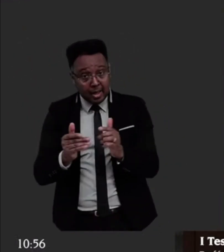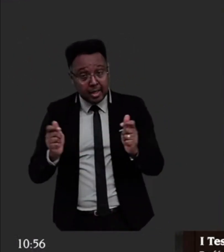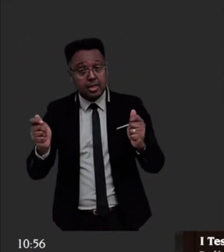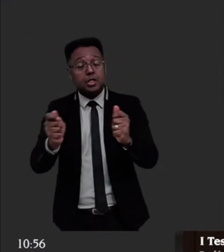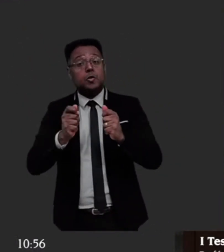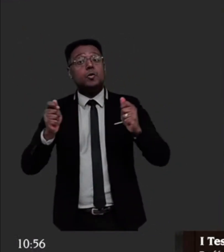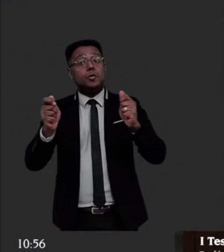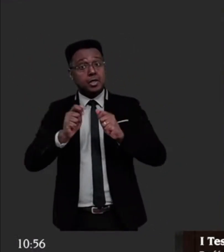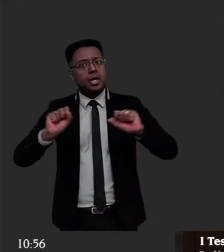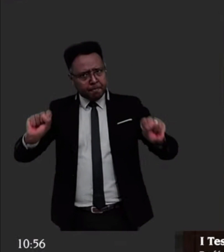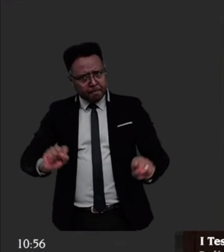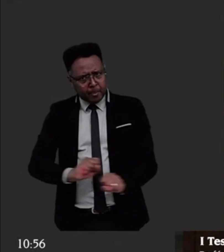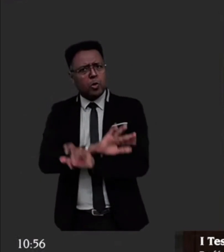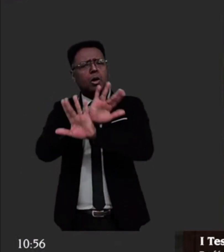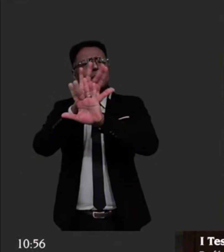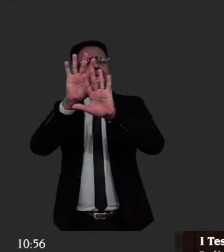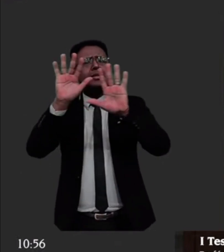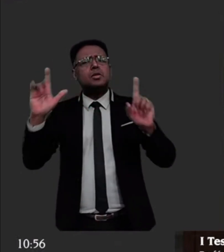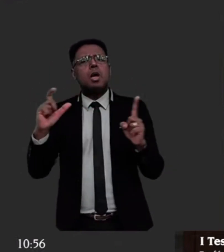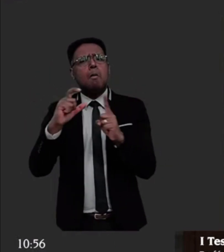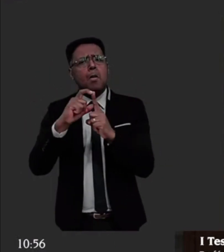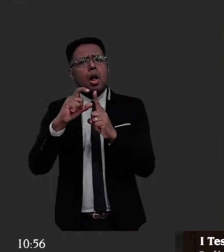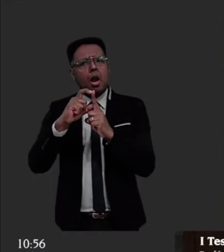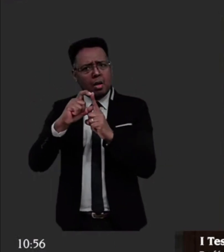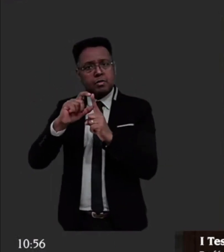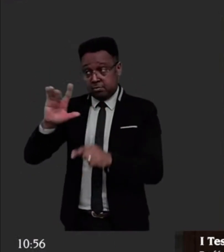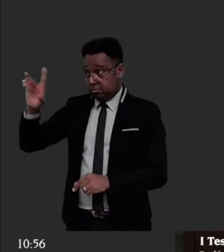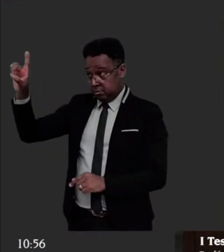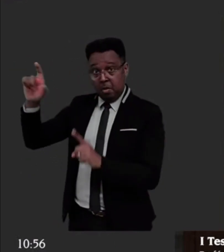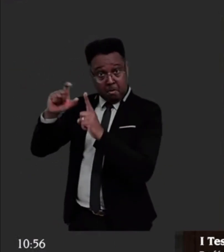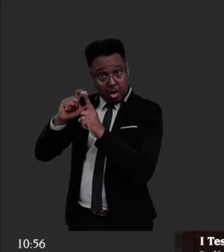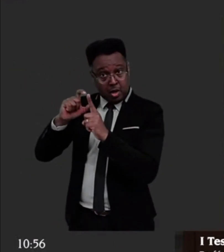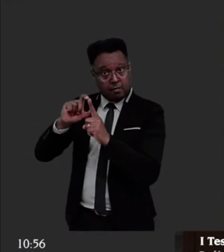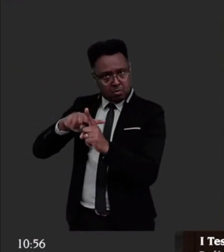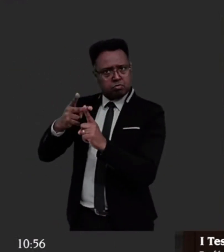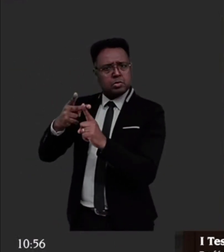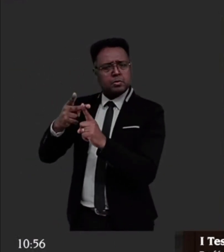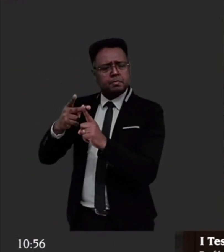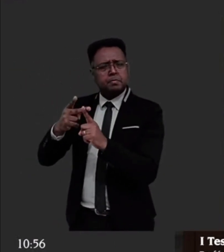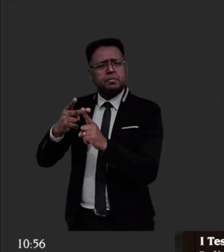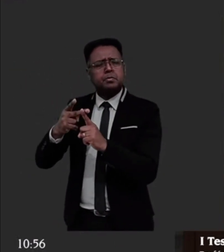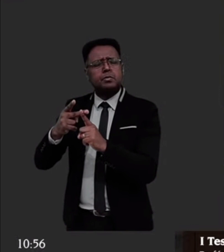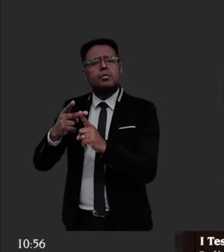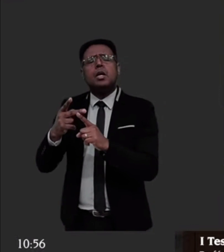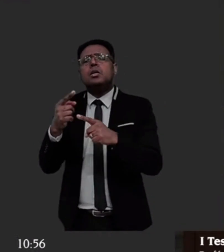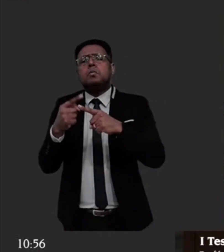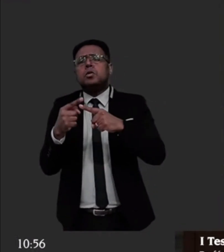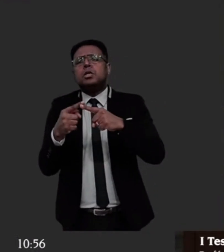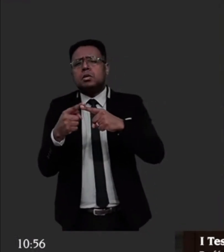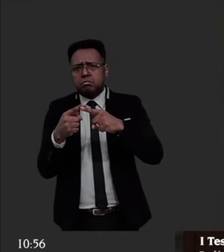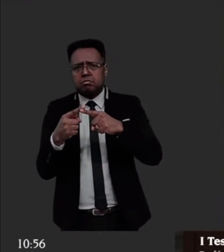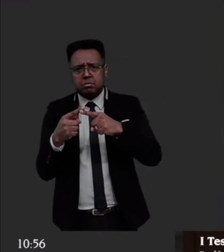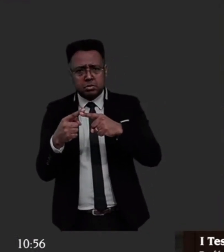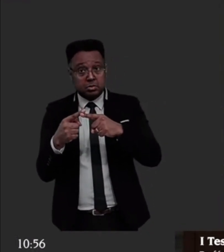Glória a Jesus, a palavra de Deus multiplica, irmãos. Então o Senhor Jesus andou bastante para se ver um